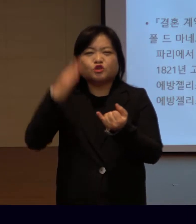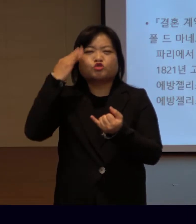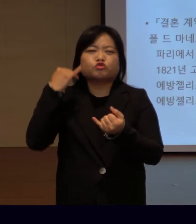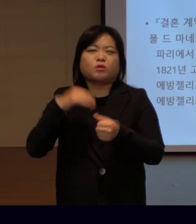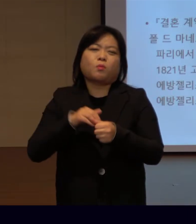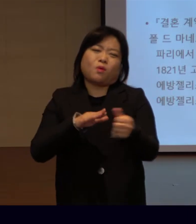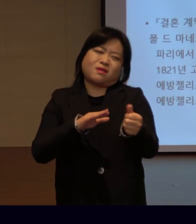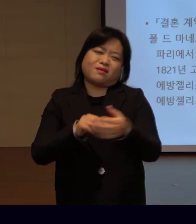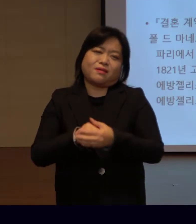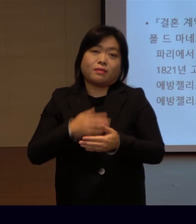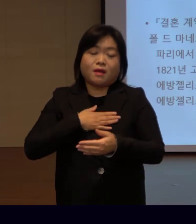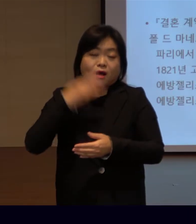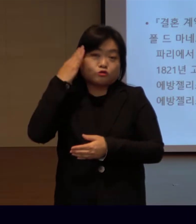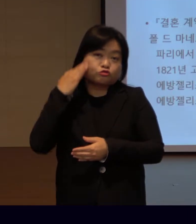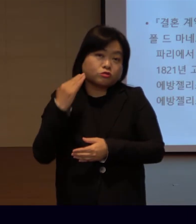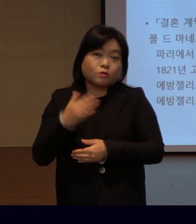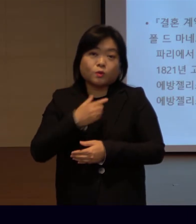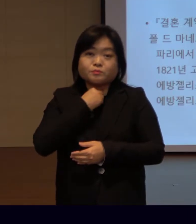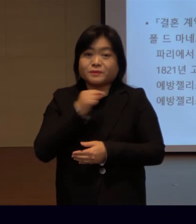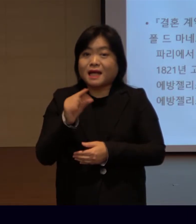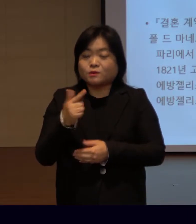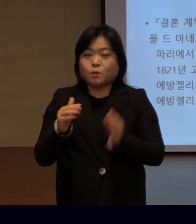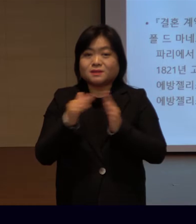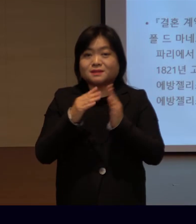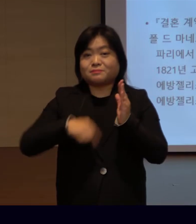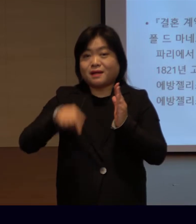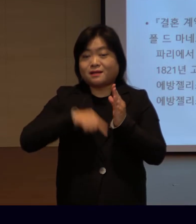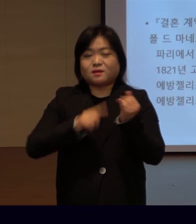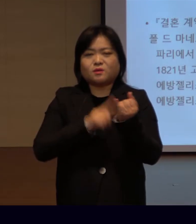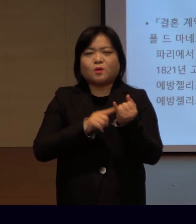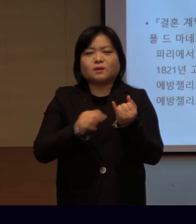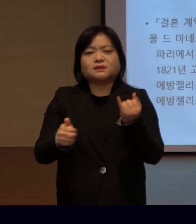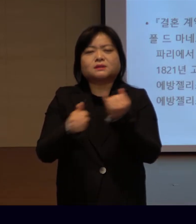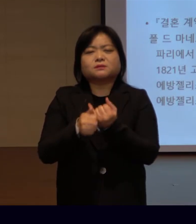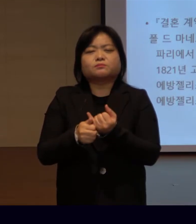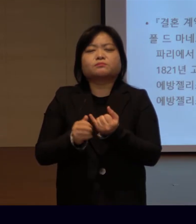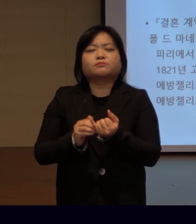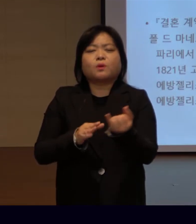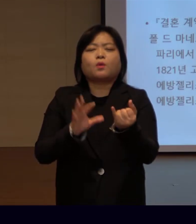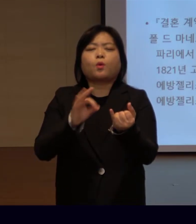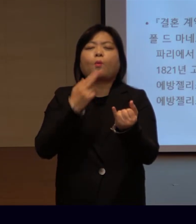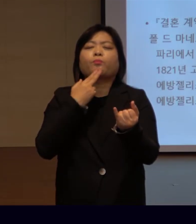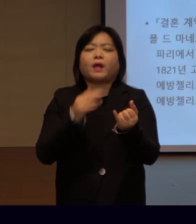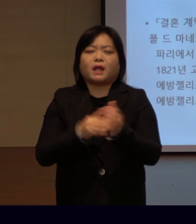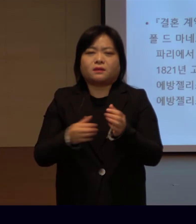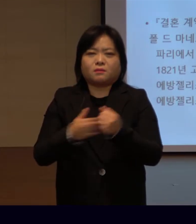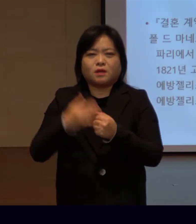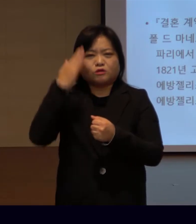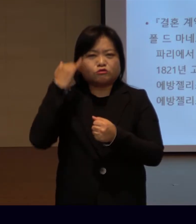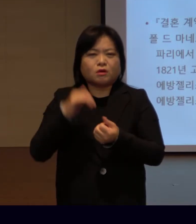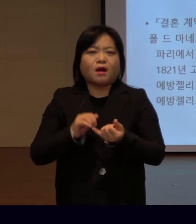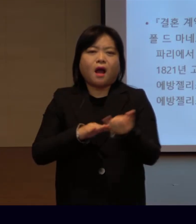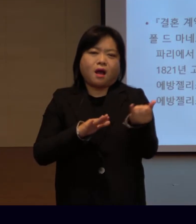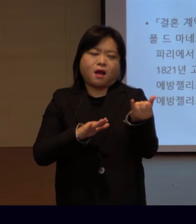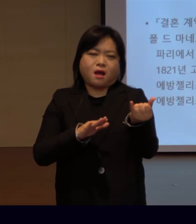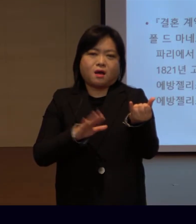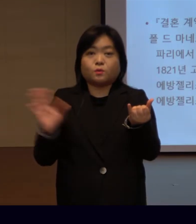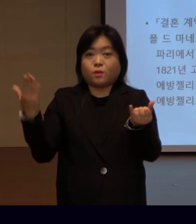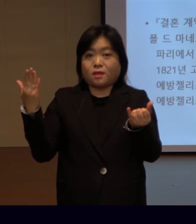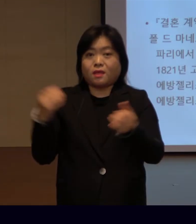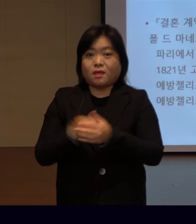싶어서가 아니라 집안에서 너 시집 보낼 돈 없어. 그냥 수도원이 훨씬 싸요. 수녀원 보냈습니다.